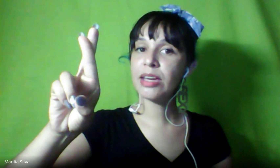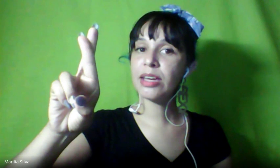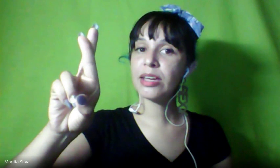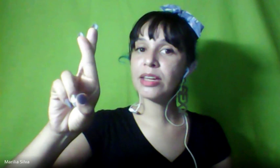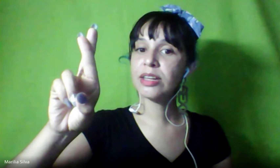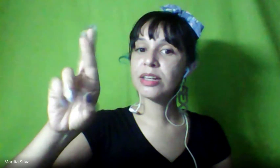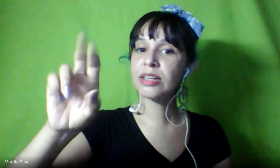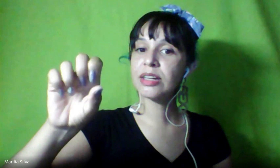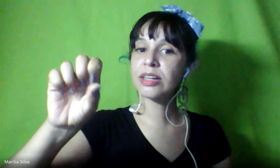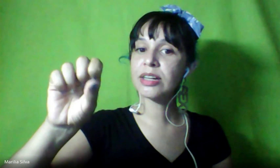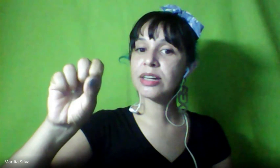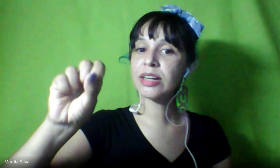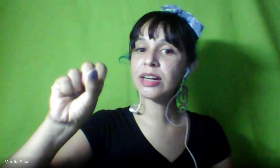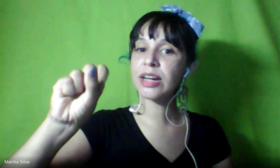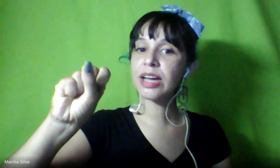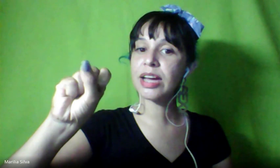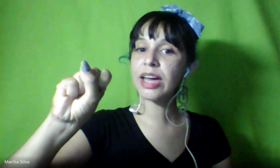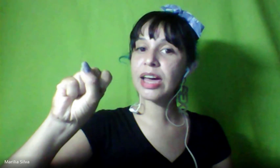R,